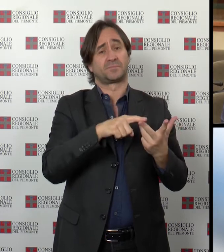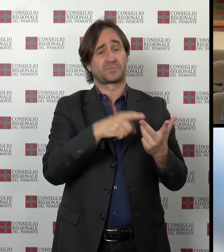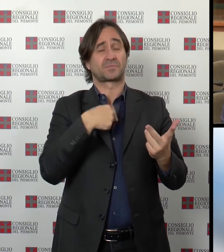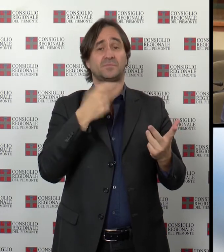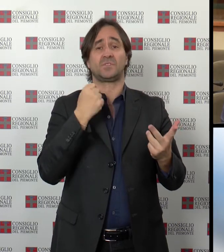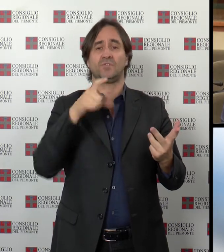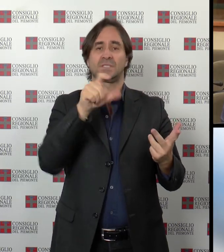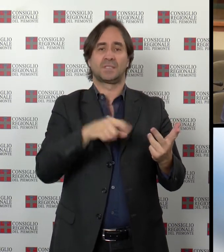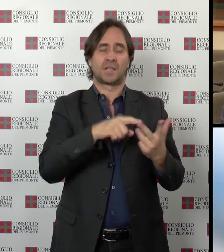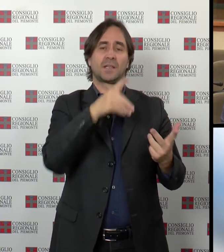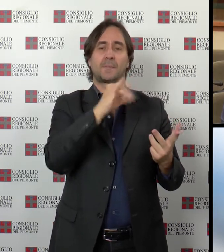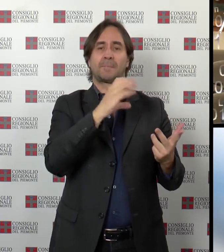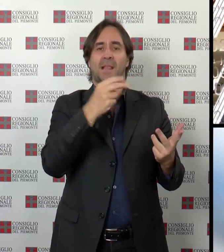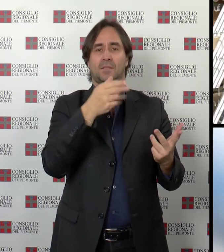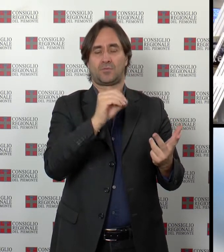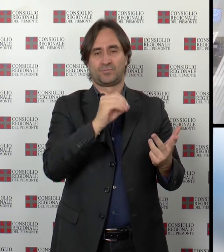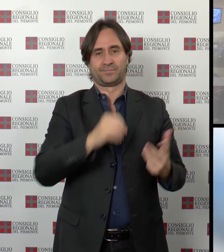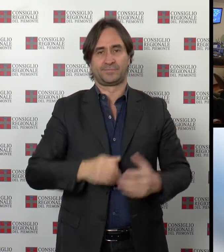Forza Italia, Gilberto Pichetto.